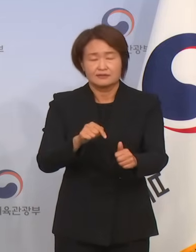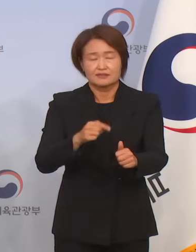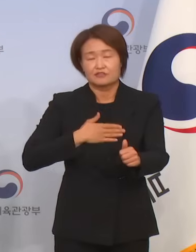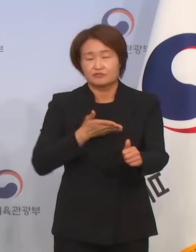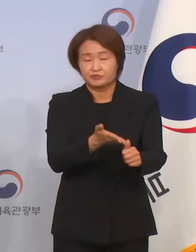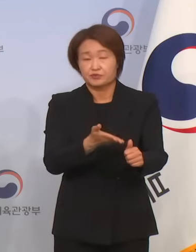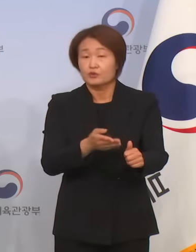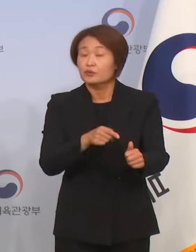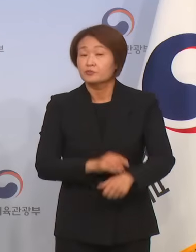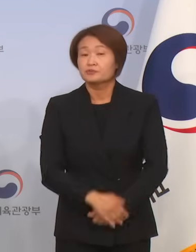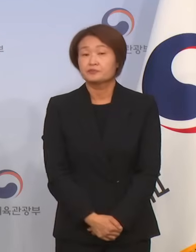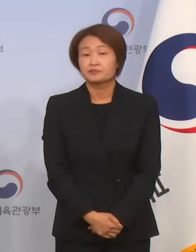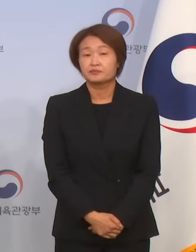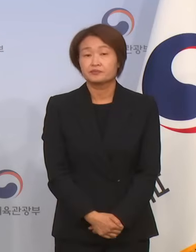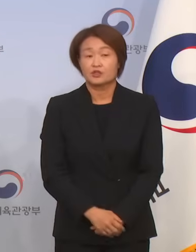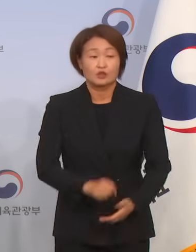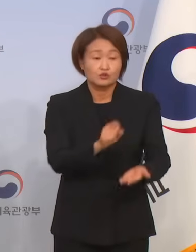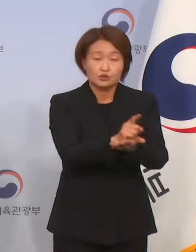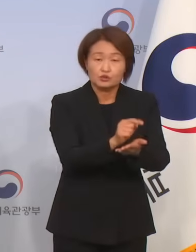그해